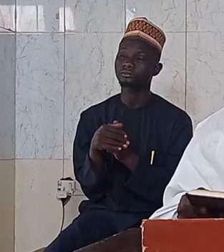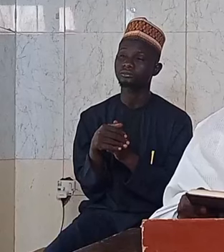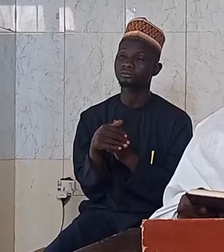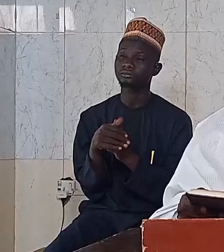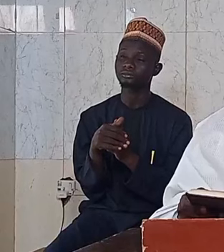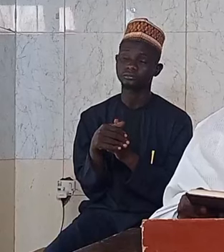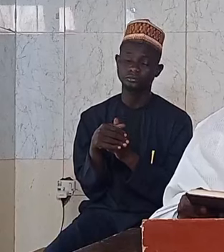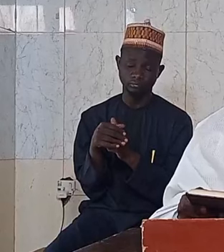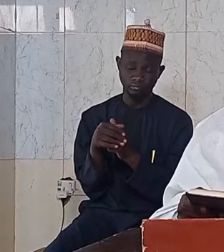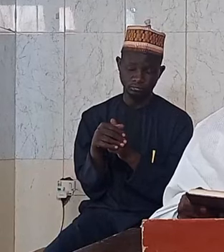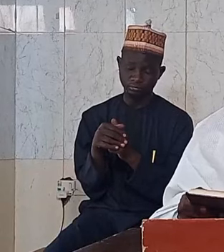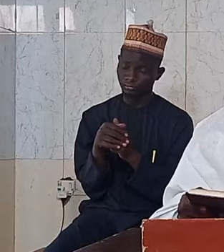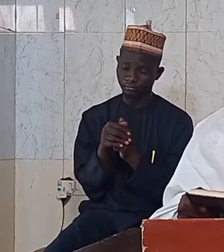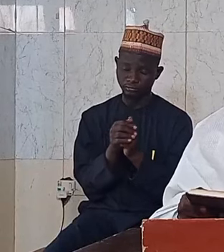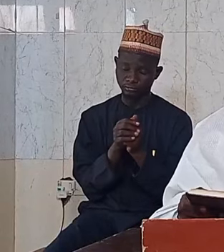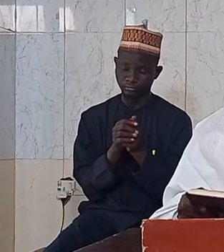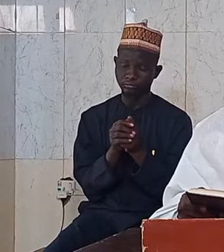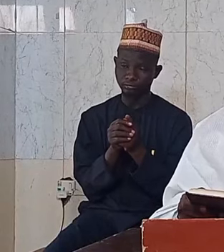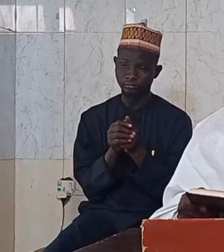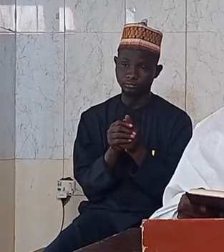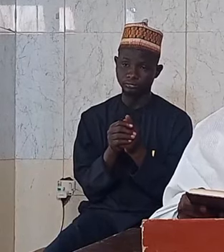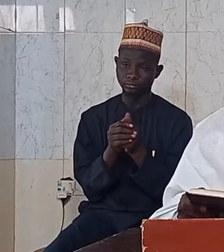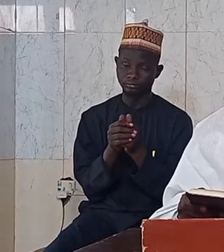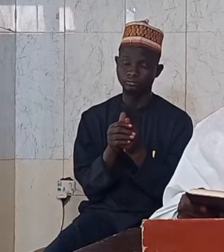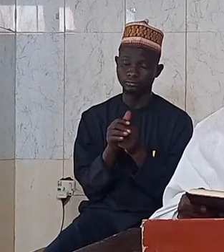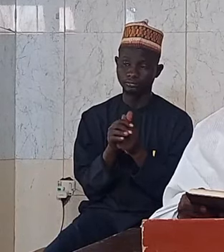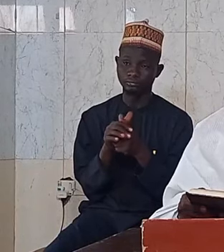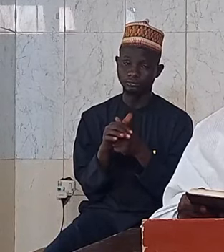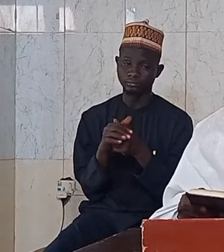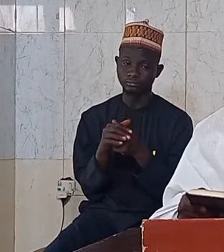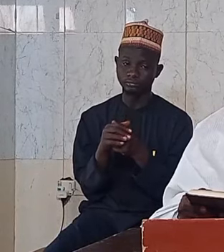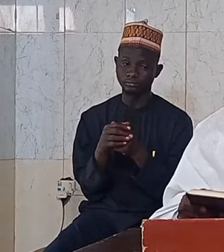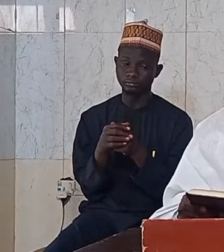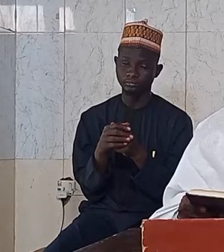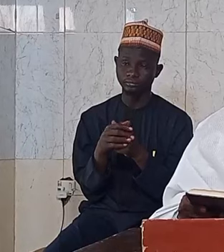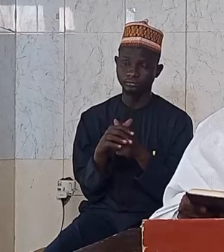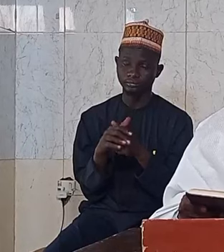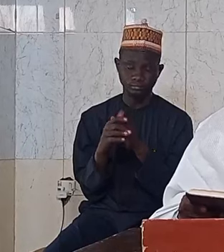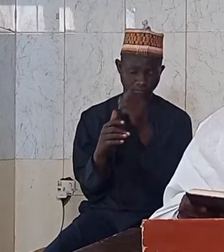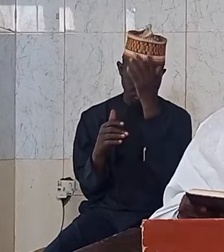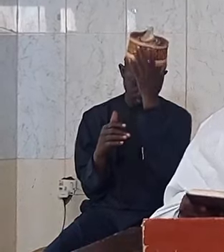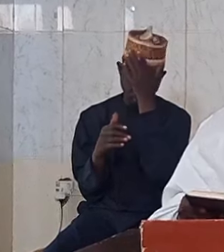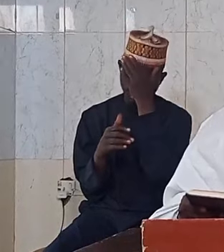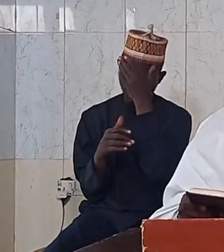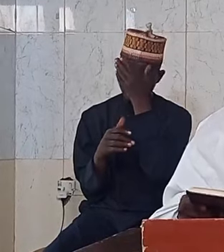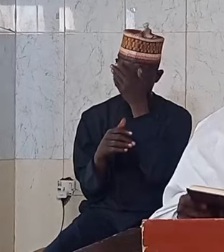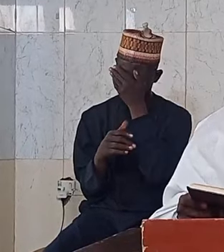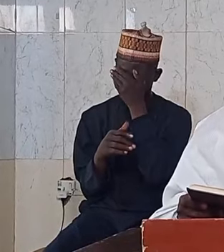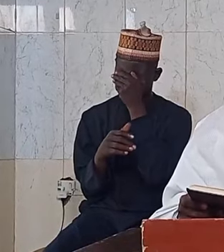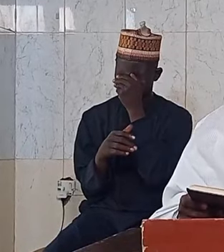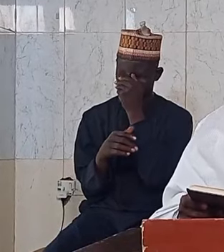fa innahum ya'lamuna kama ta'lamuna wa tarjuna min Allah ma la yarju